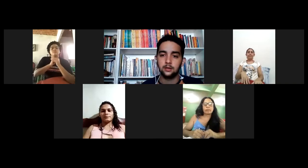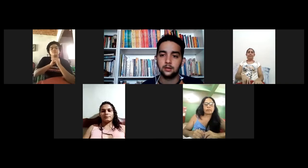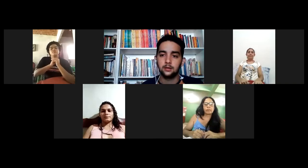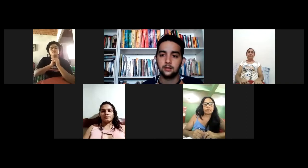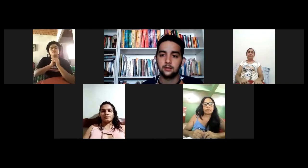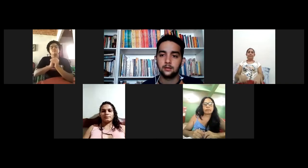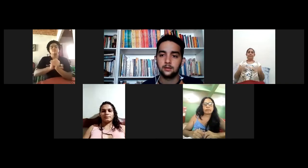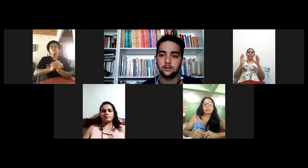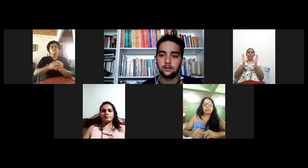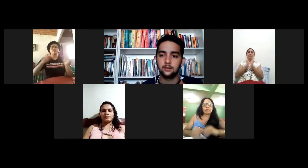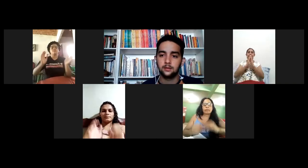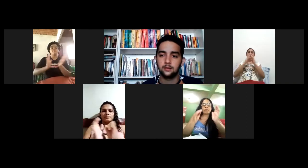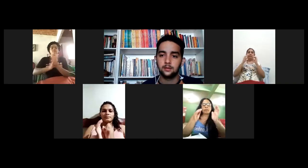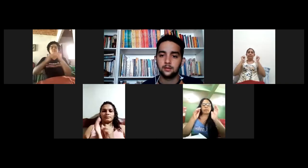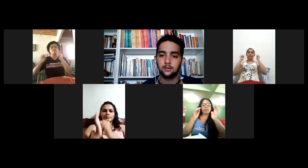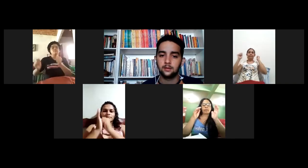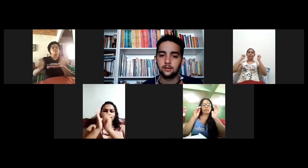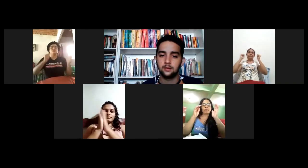aleluia,